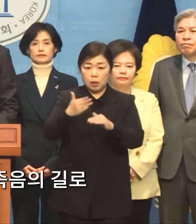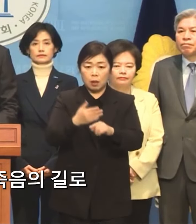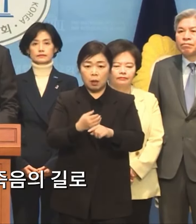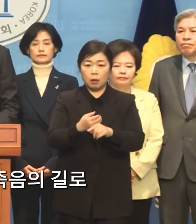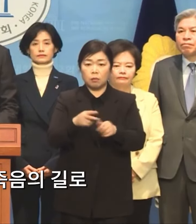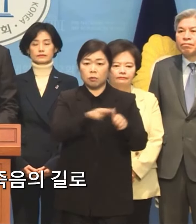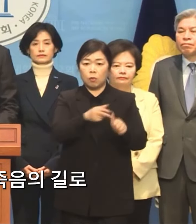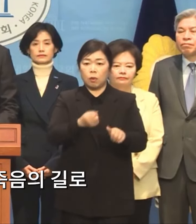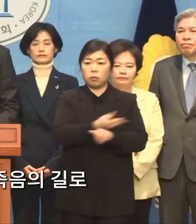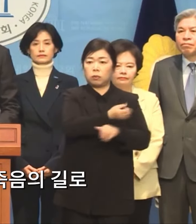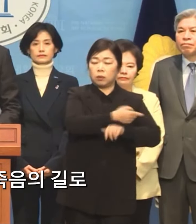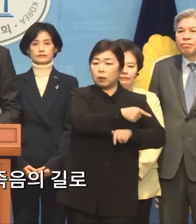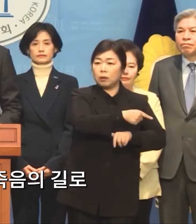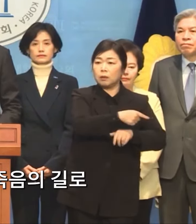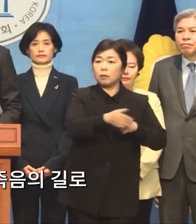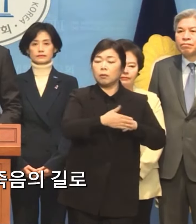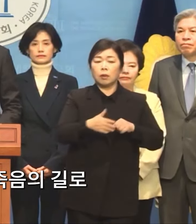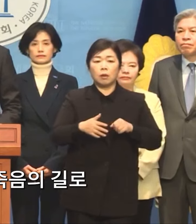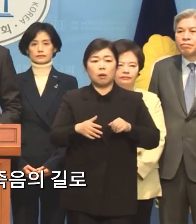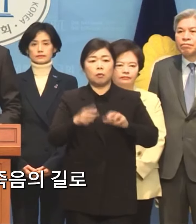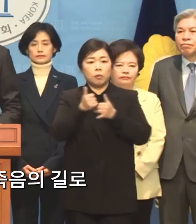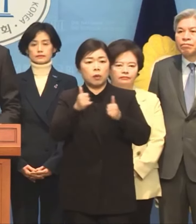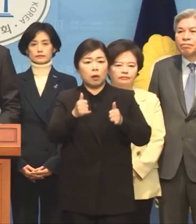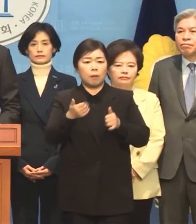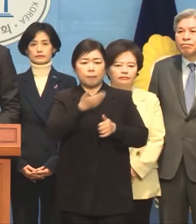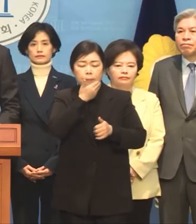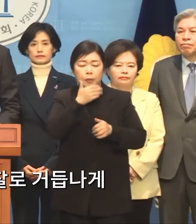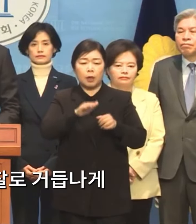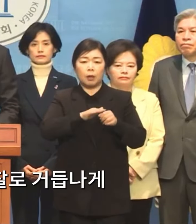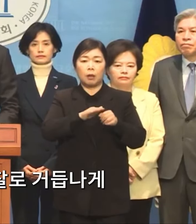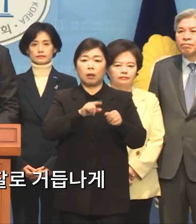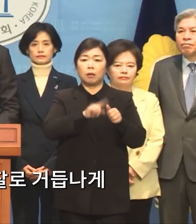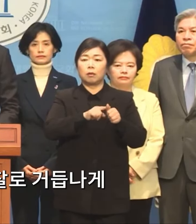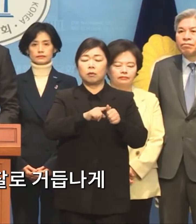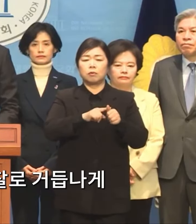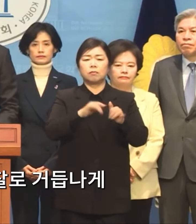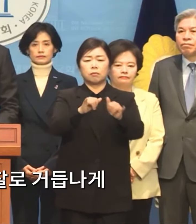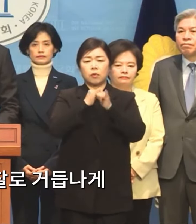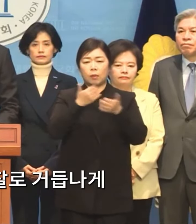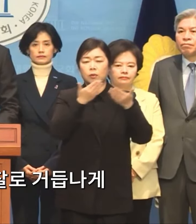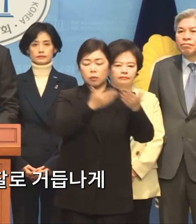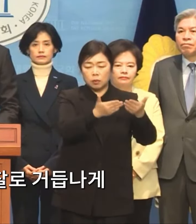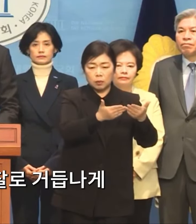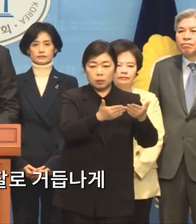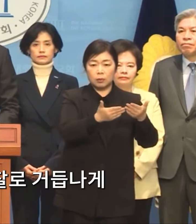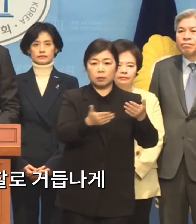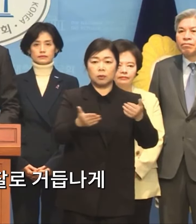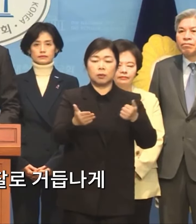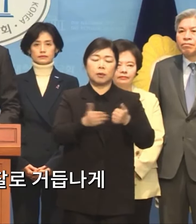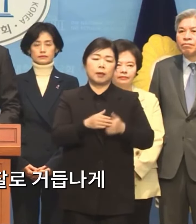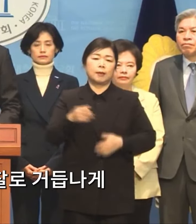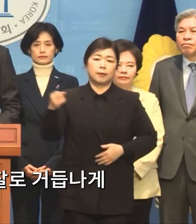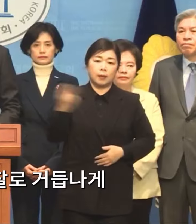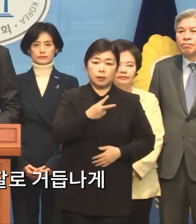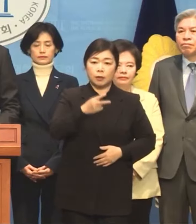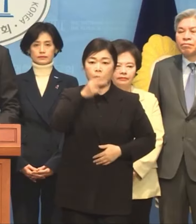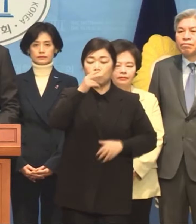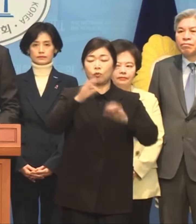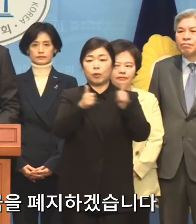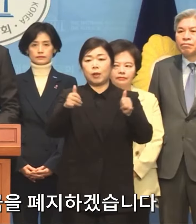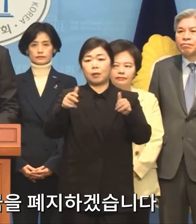국민의 사랑을 받는 배우를 죽음의 길로 내몰았습니다 다시 국민의 사랑을 받는 경찰로 거듭나게